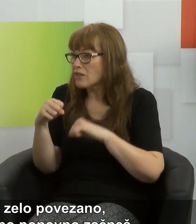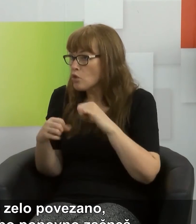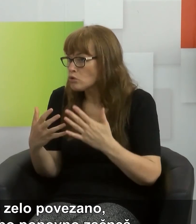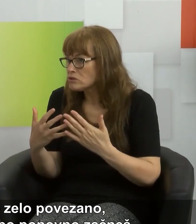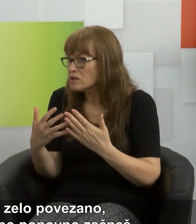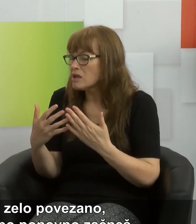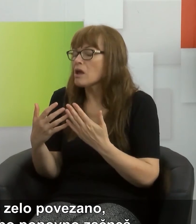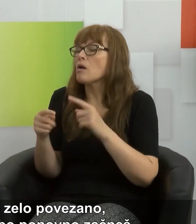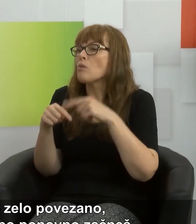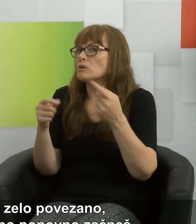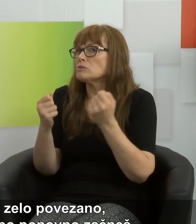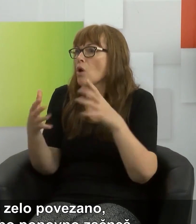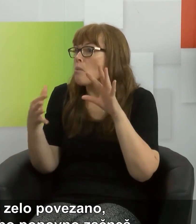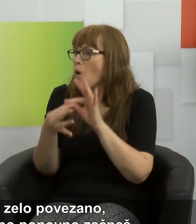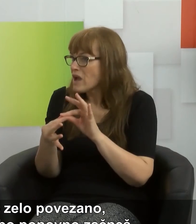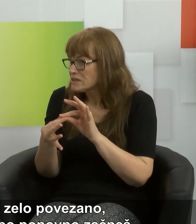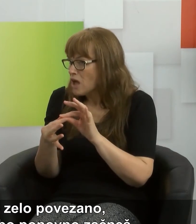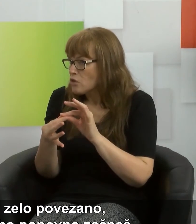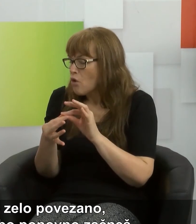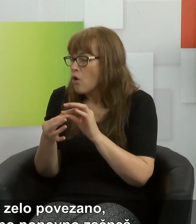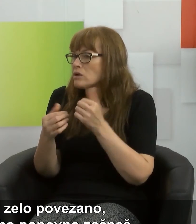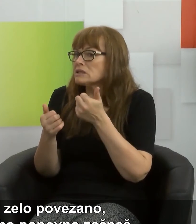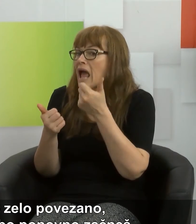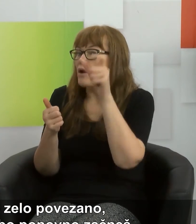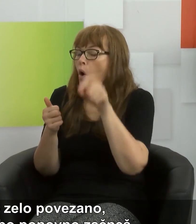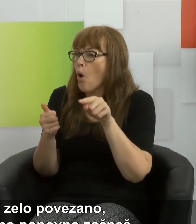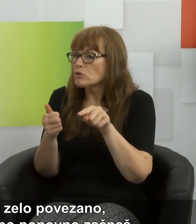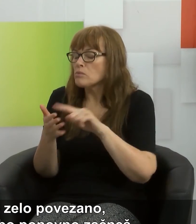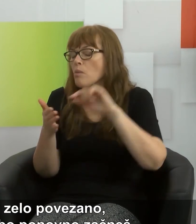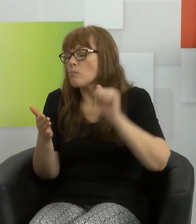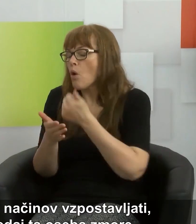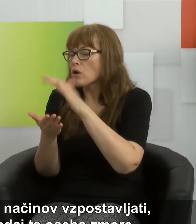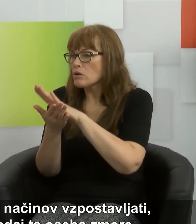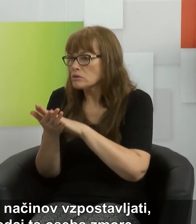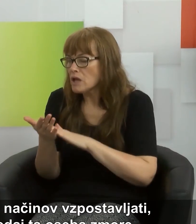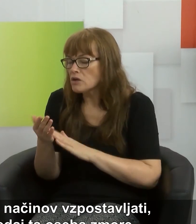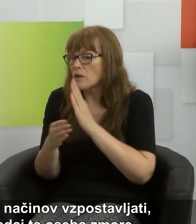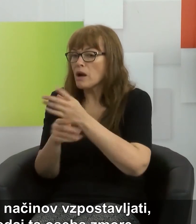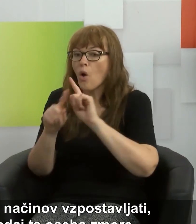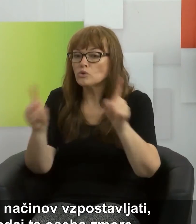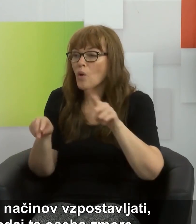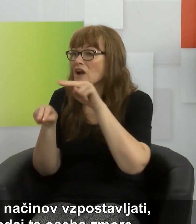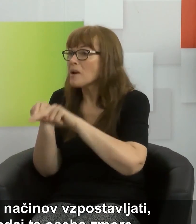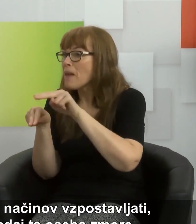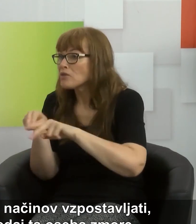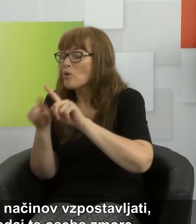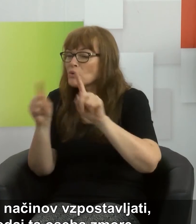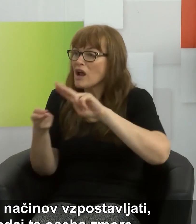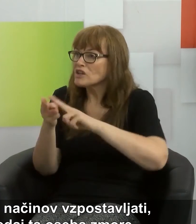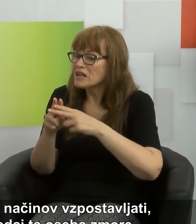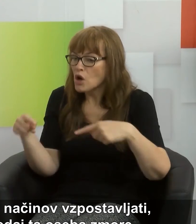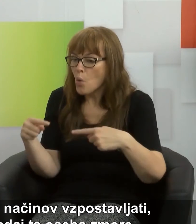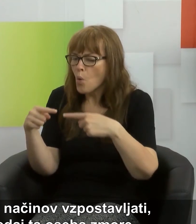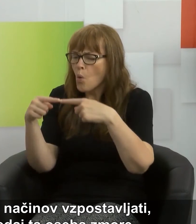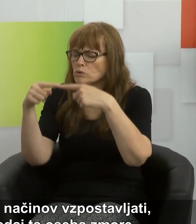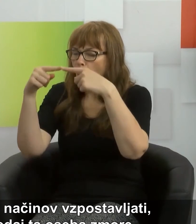Je to potem lahko zelo povezano in v bistvu za eno osebo ponovno začneš preko drugačnih metod in načinov